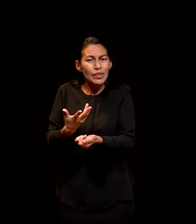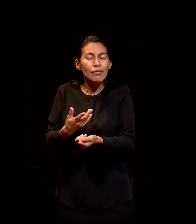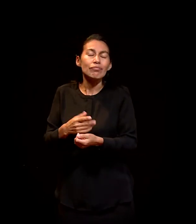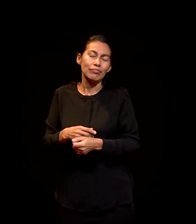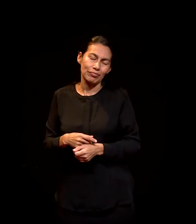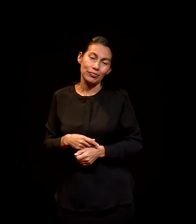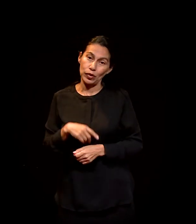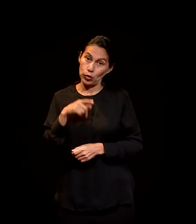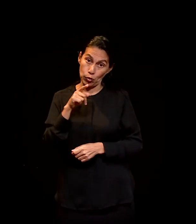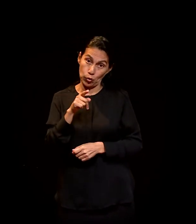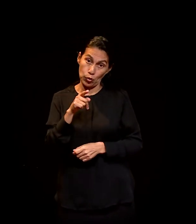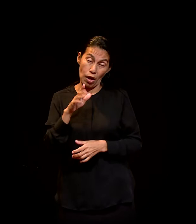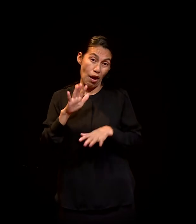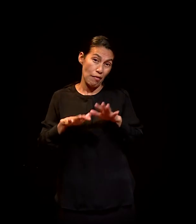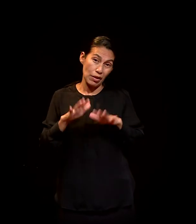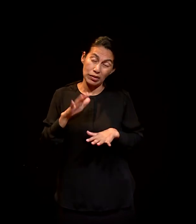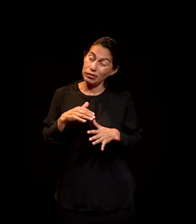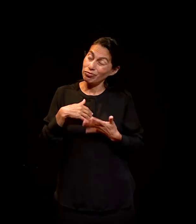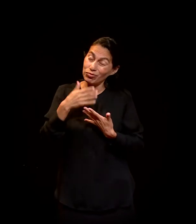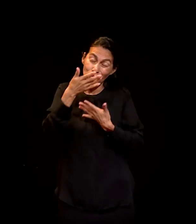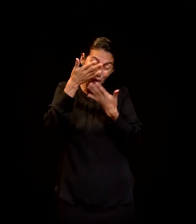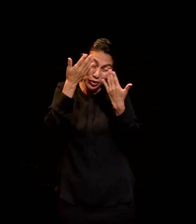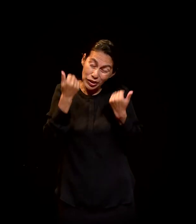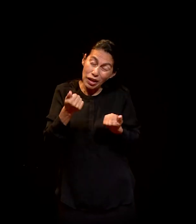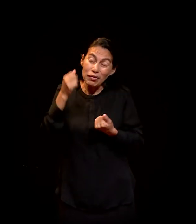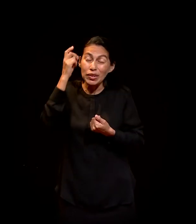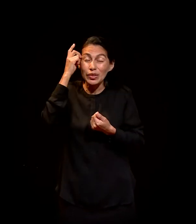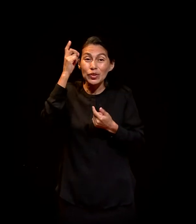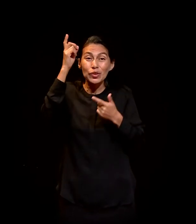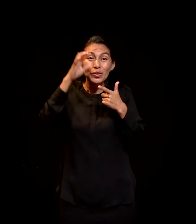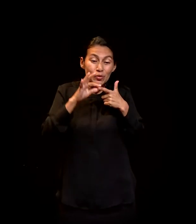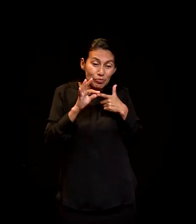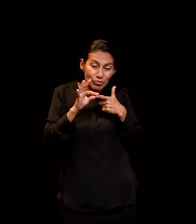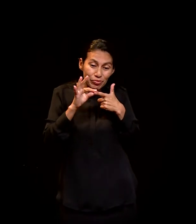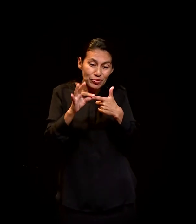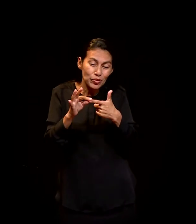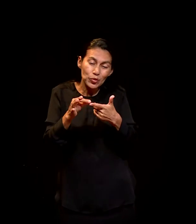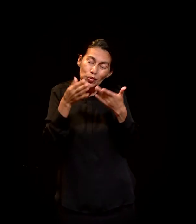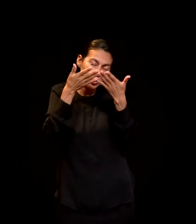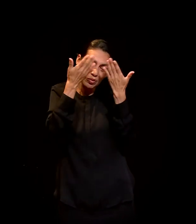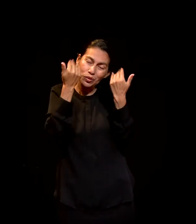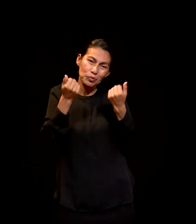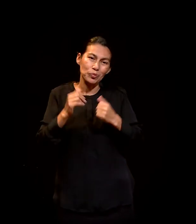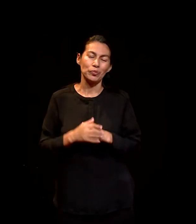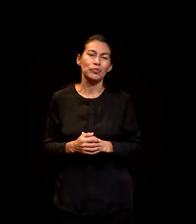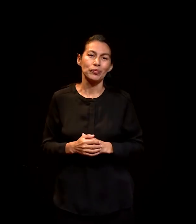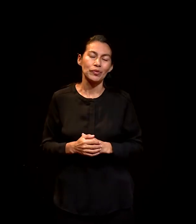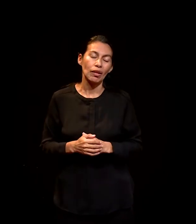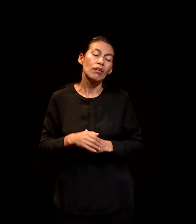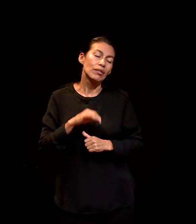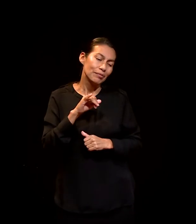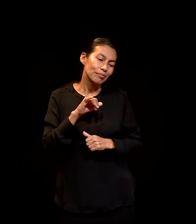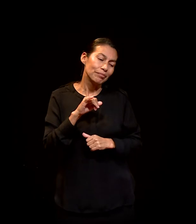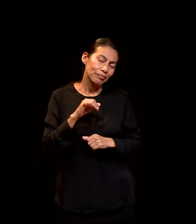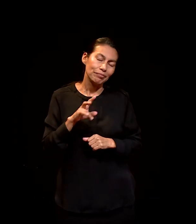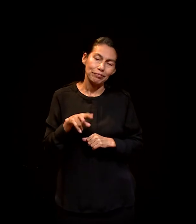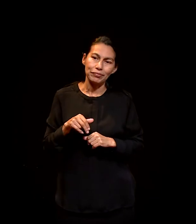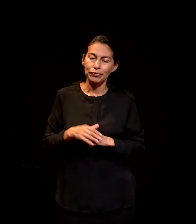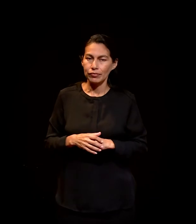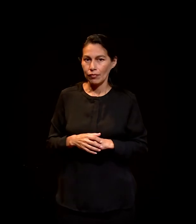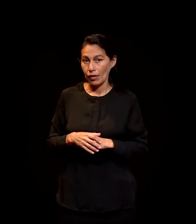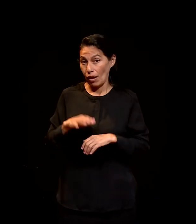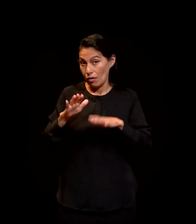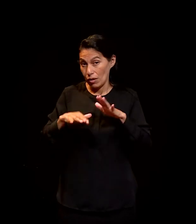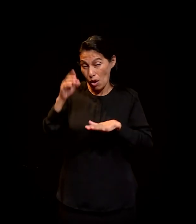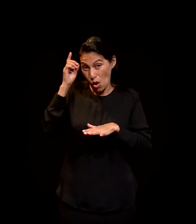veces muchas mesas donde donde dios te quiere como donde las cosas otros tendrá un punto de vista